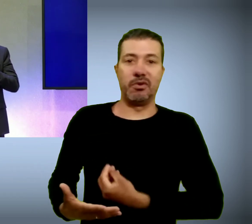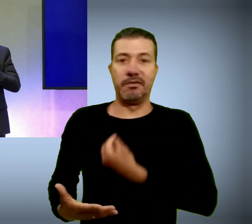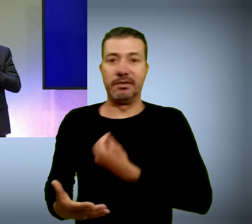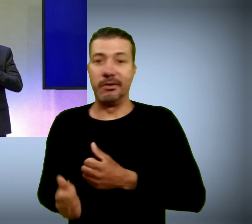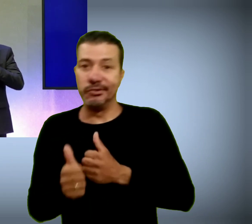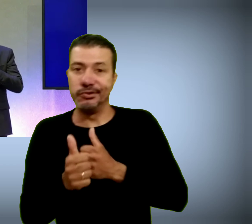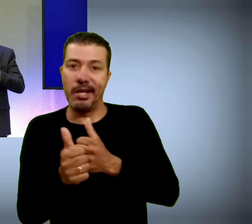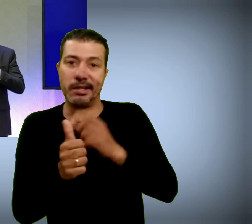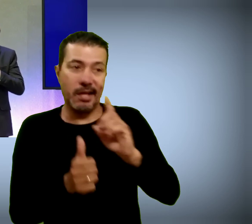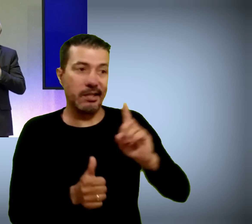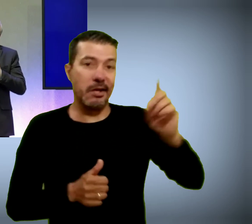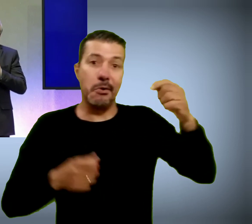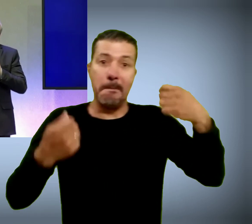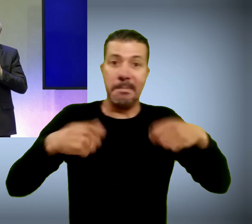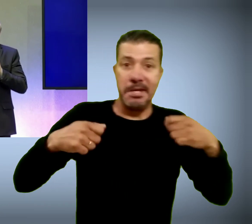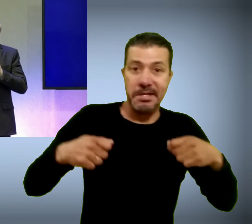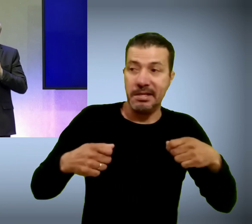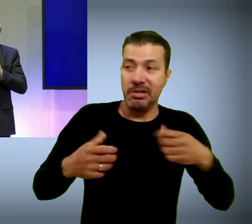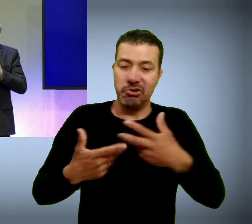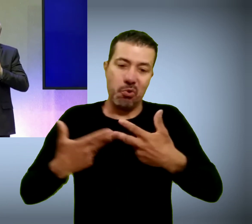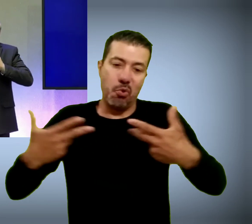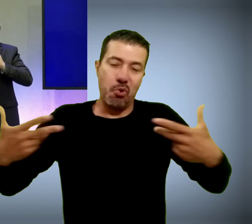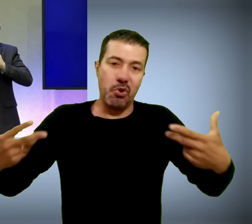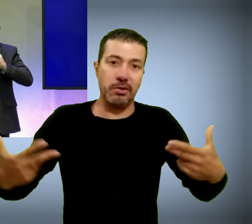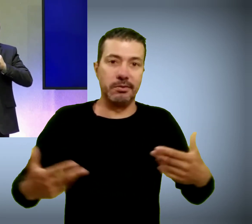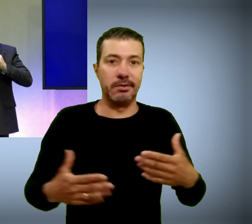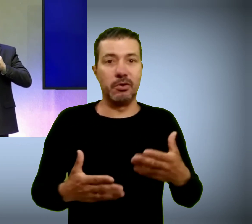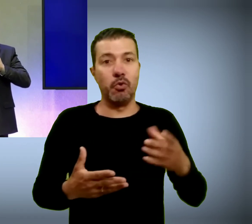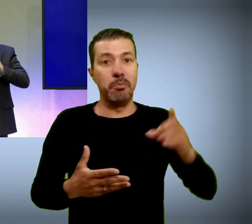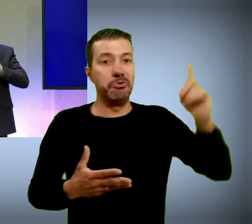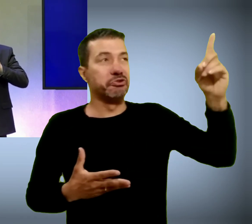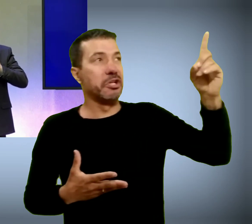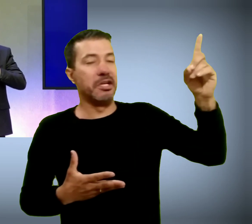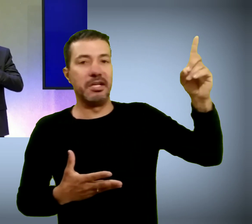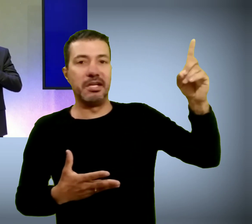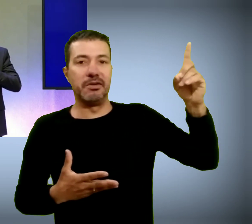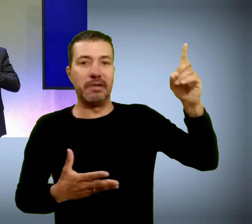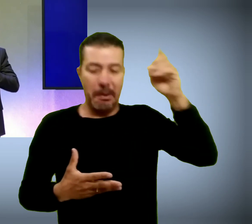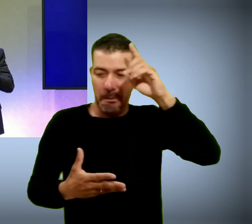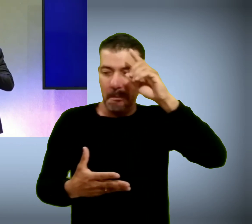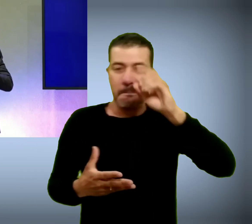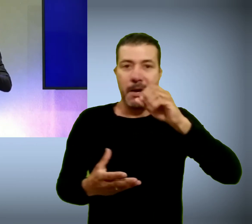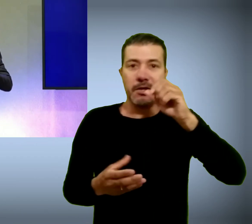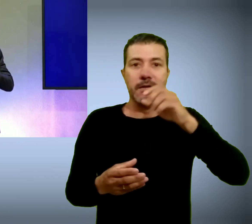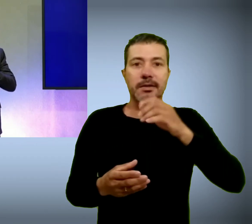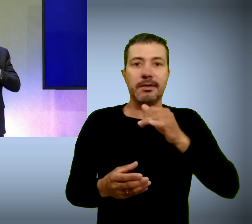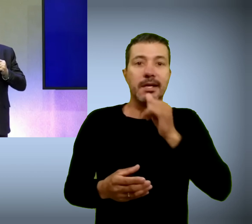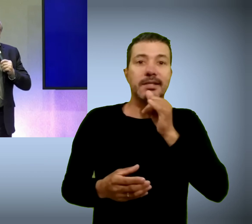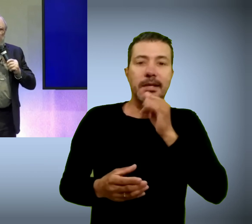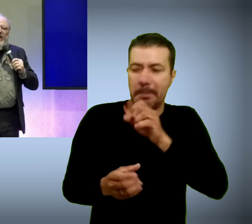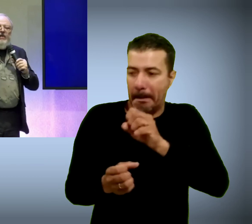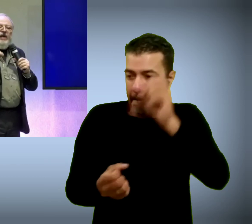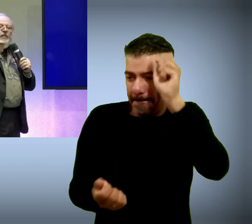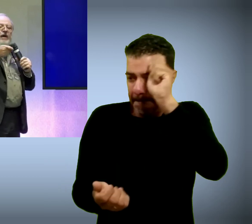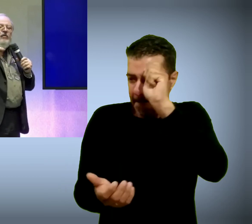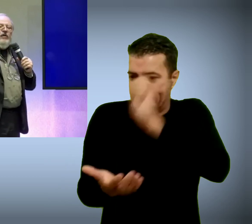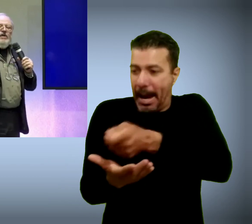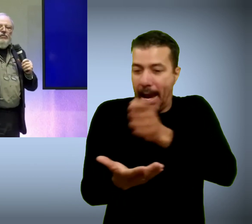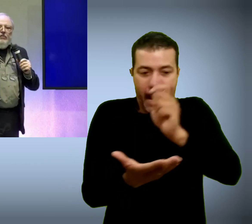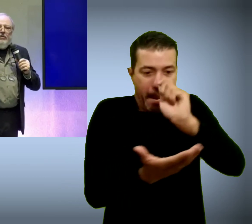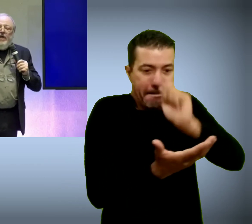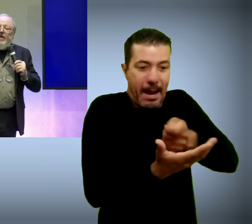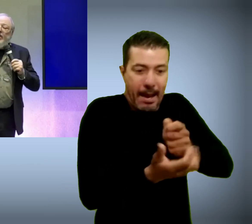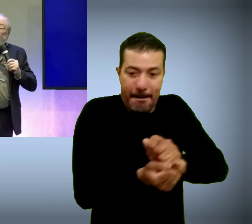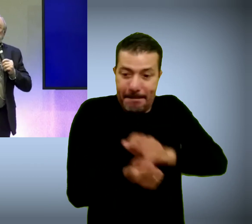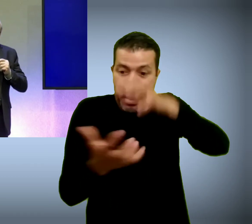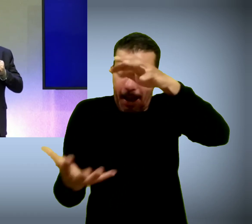Ou seguem a Deus quando estão precisando de alguma coisa, como se Deus fosse uma fada madrinha, com uma varinha de condão, e viesse aqui para resolver